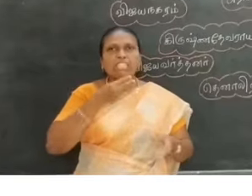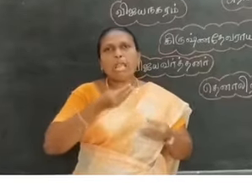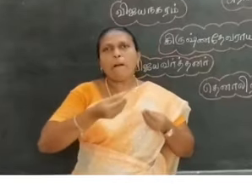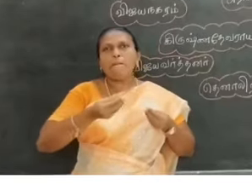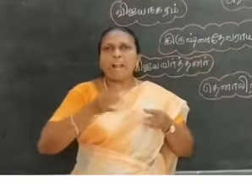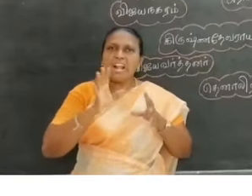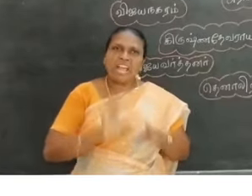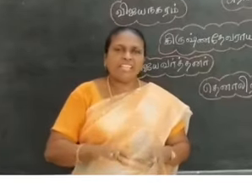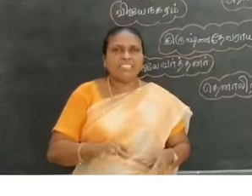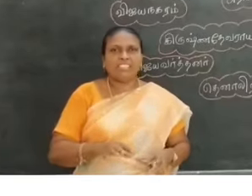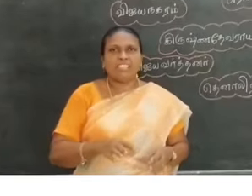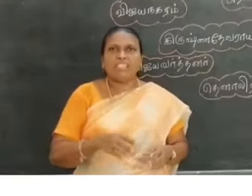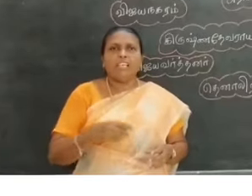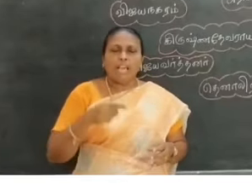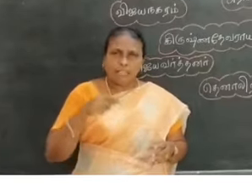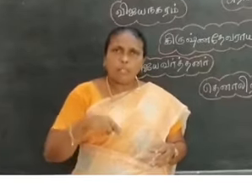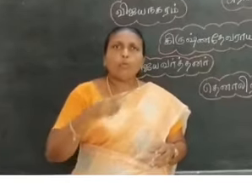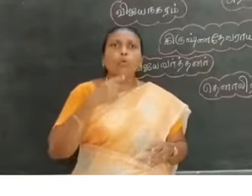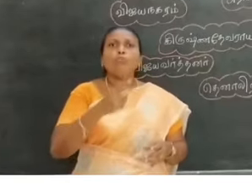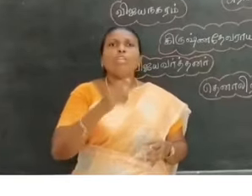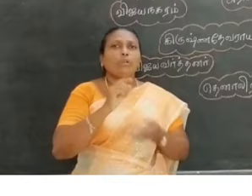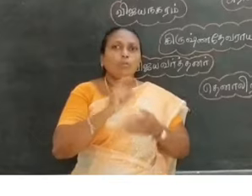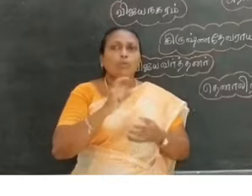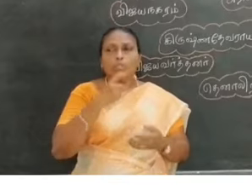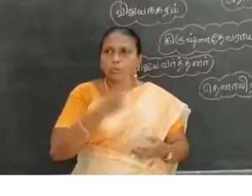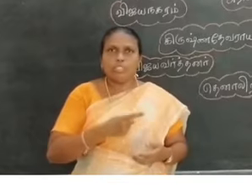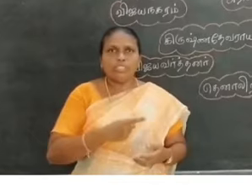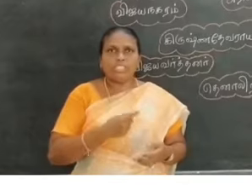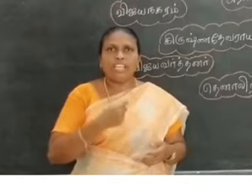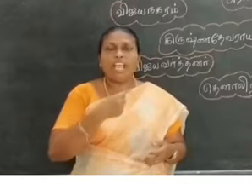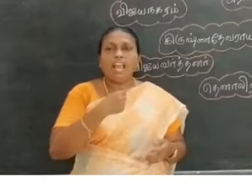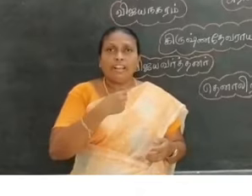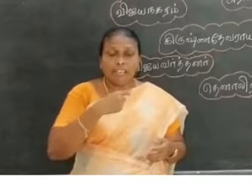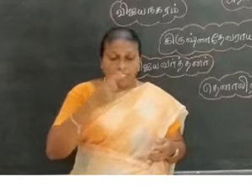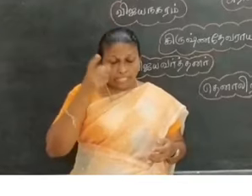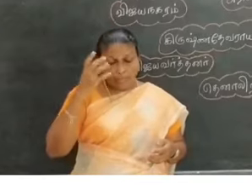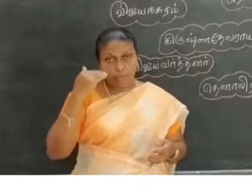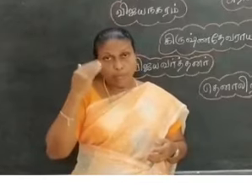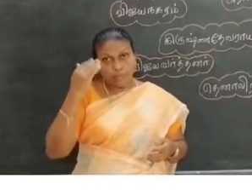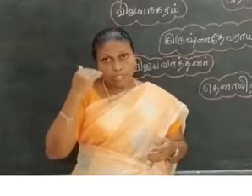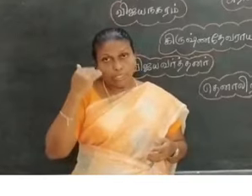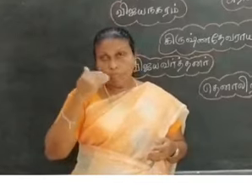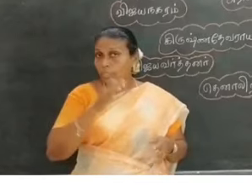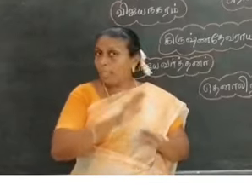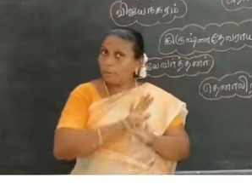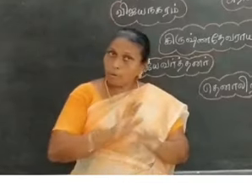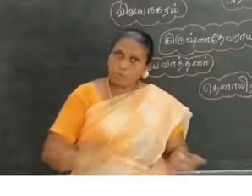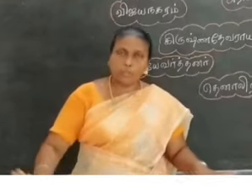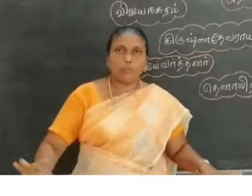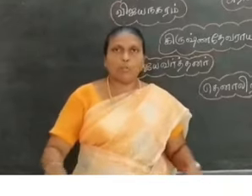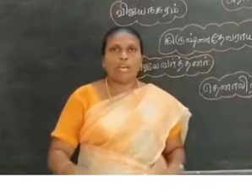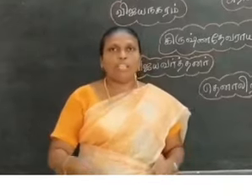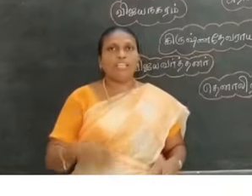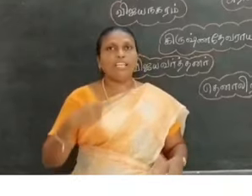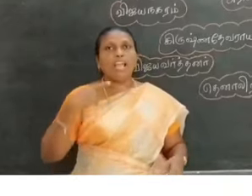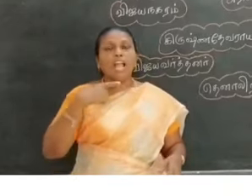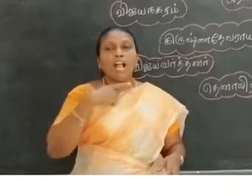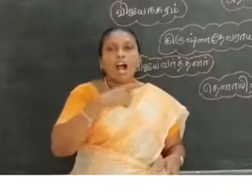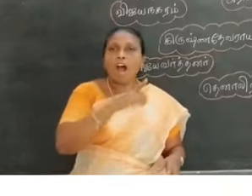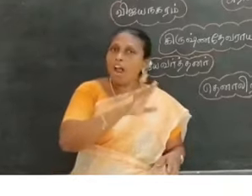கிழிஞ்சிருச்சு மண்ணாயிருச்சு. அந்த குருவி சொன்னிச்சு, நான் இரவு நேரமாகவும் இருக்கக்கூடாது,